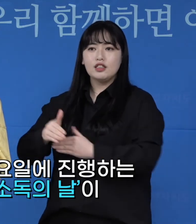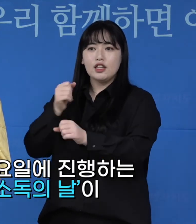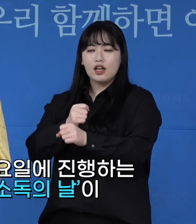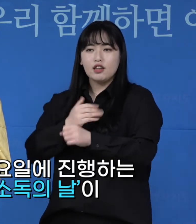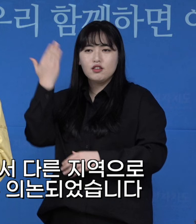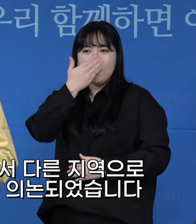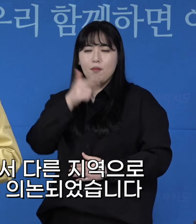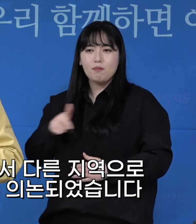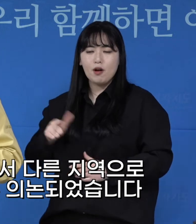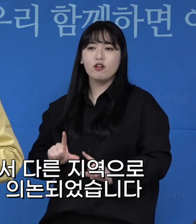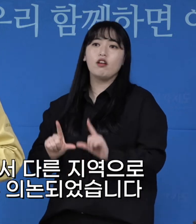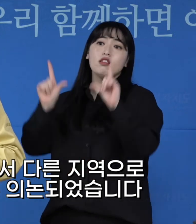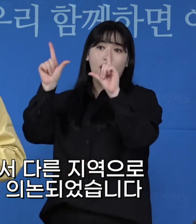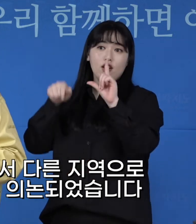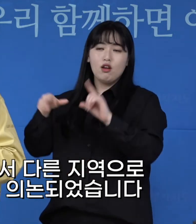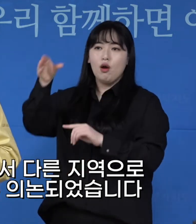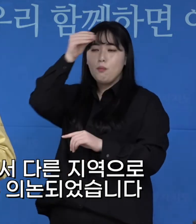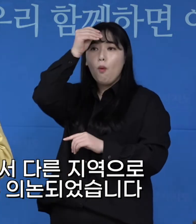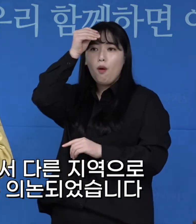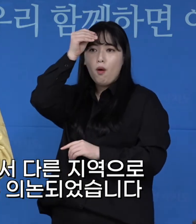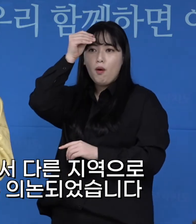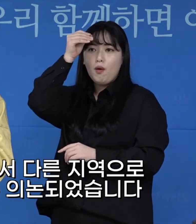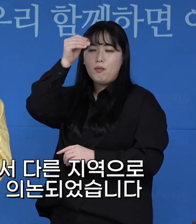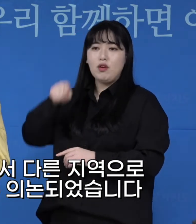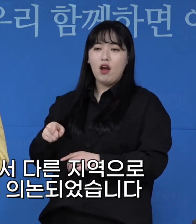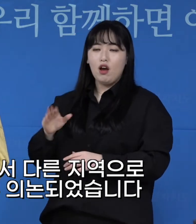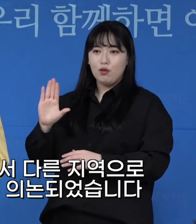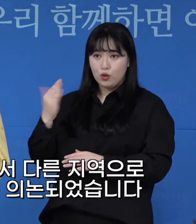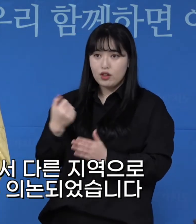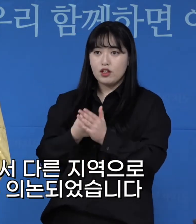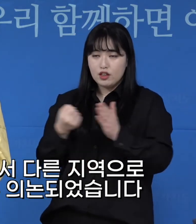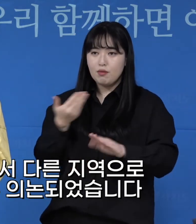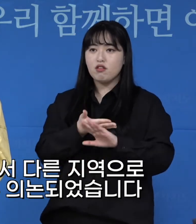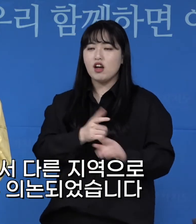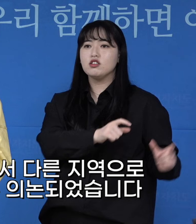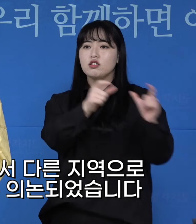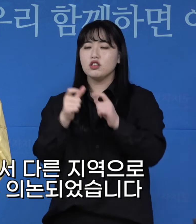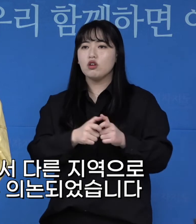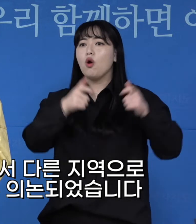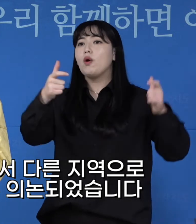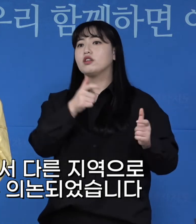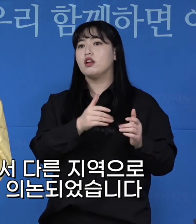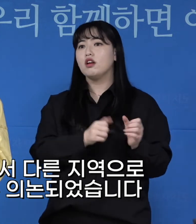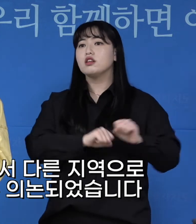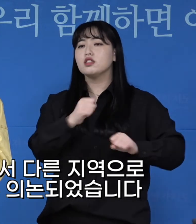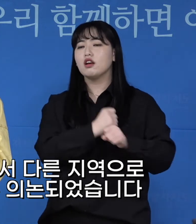방역 소독의 날이 모범 사례로 꼽혀서 다른 지역으로 확대 시행하도록 의논이